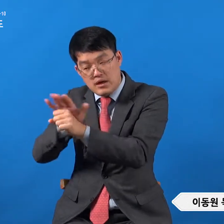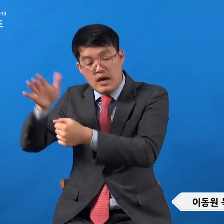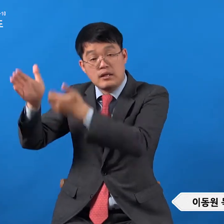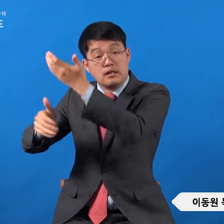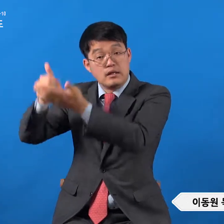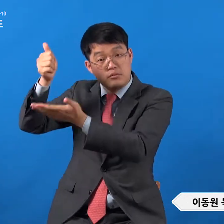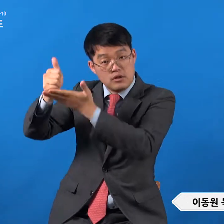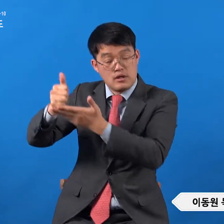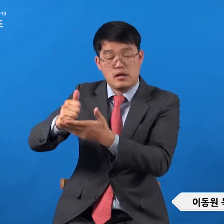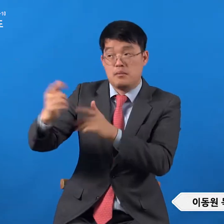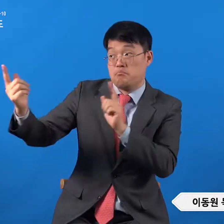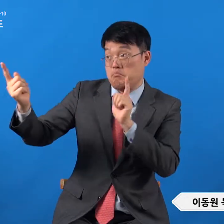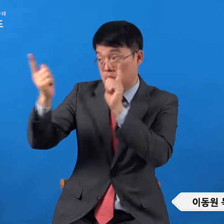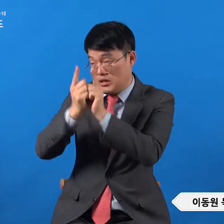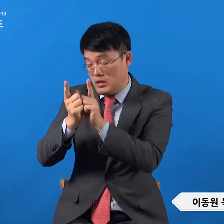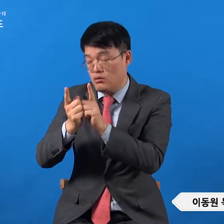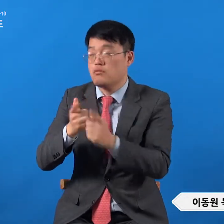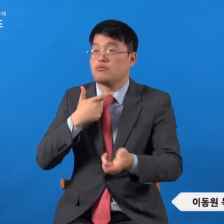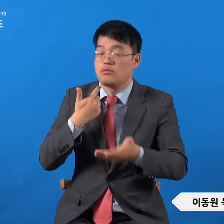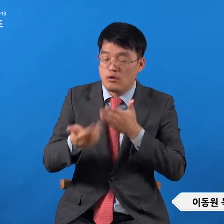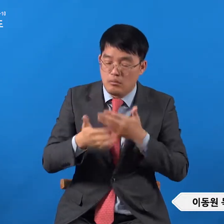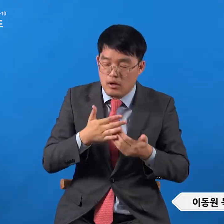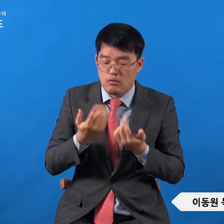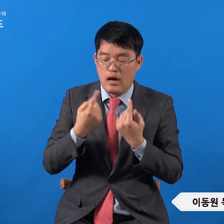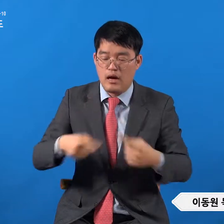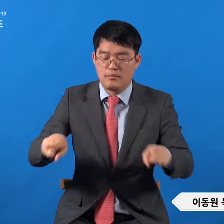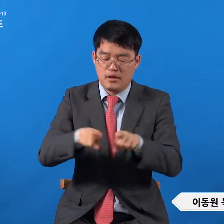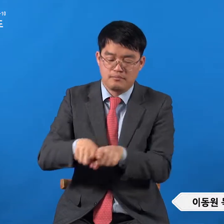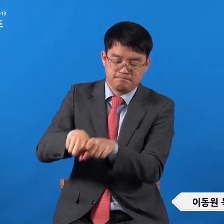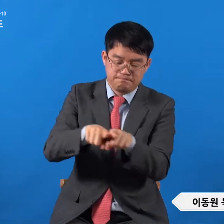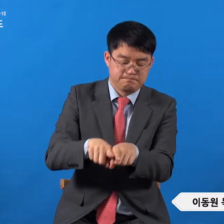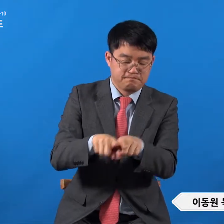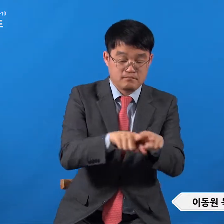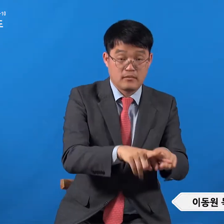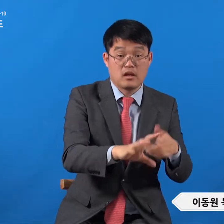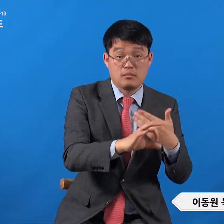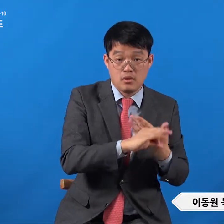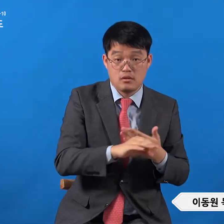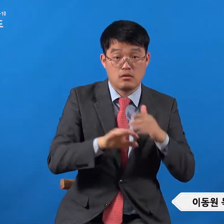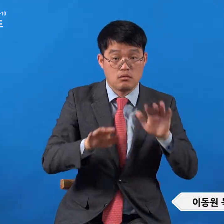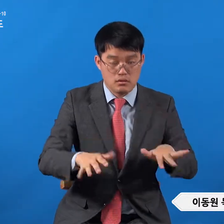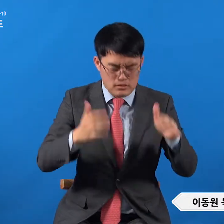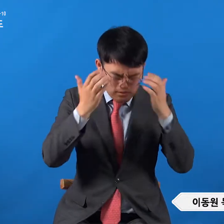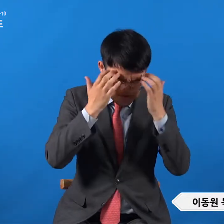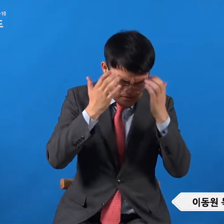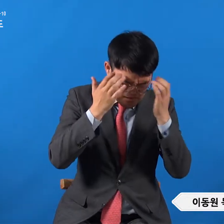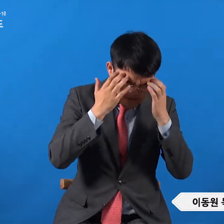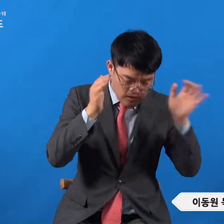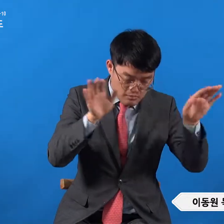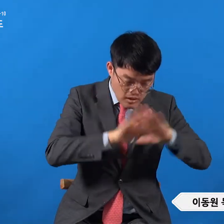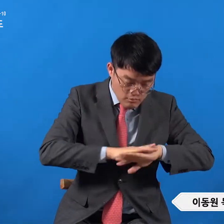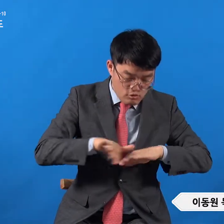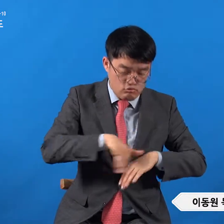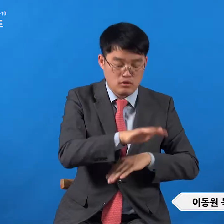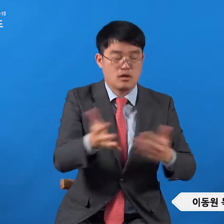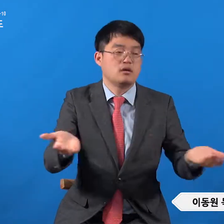하나님을 만나고 경험하고 동행할 수 있다면 이 환난의 밤 우리는 통과할 수